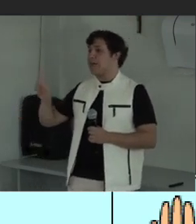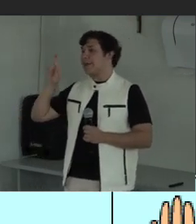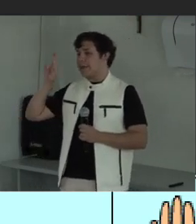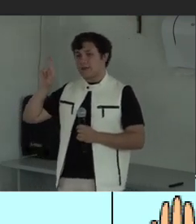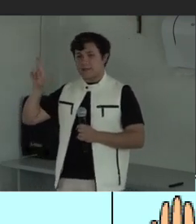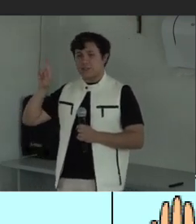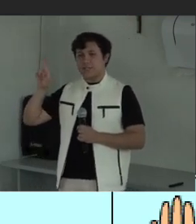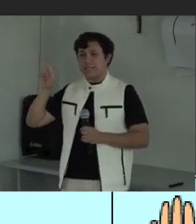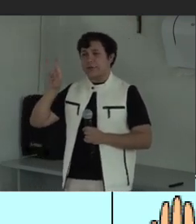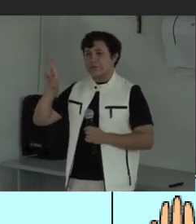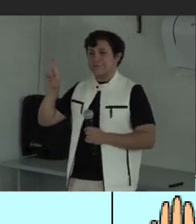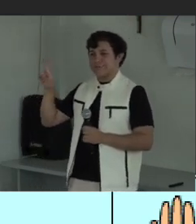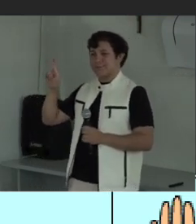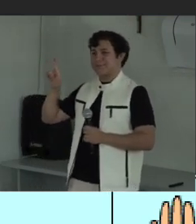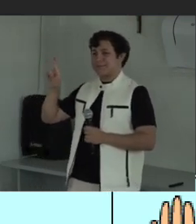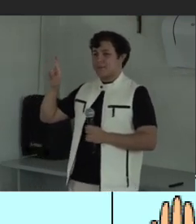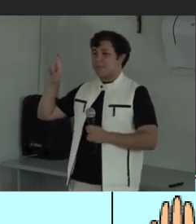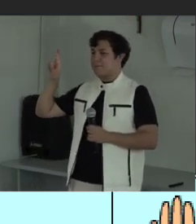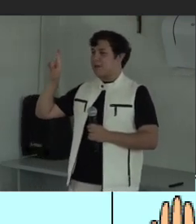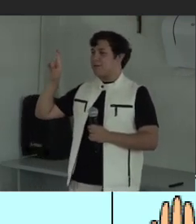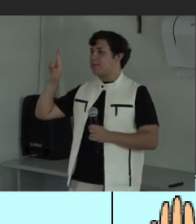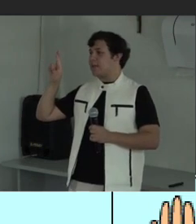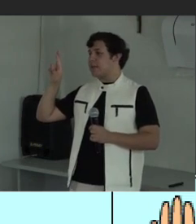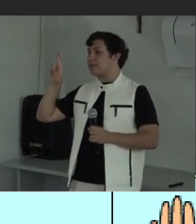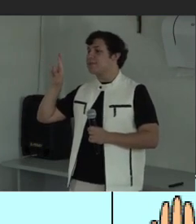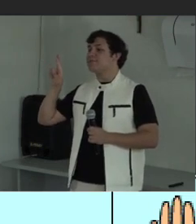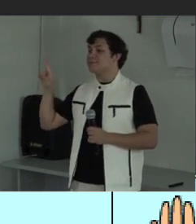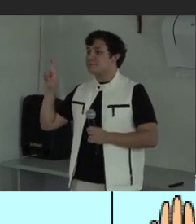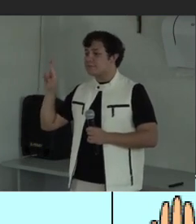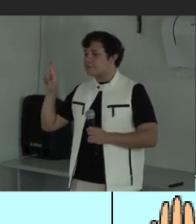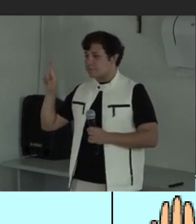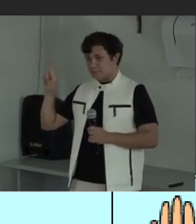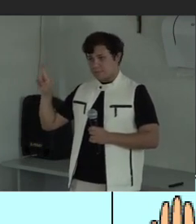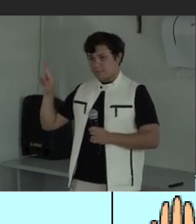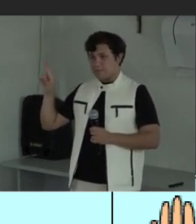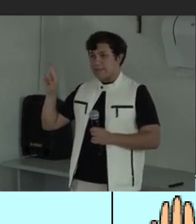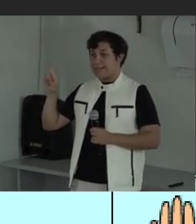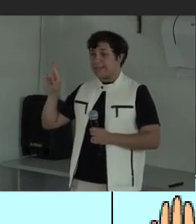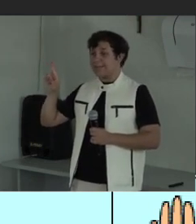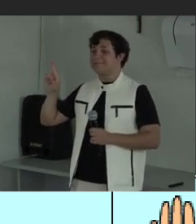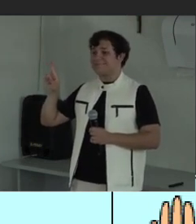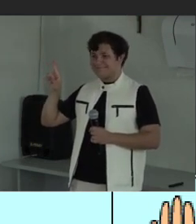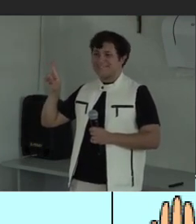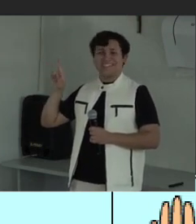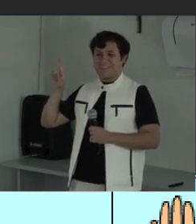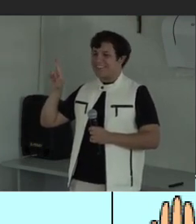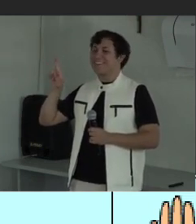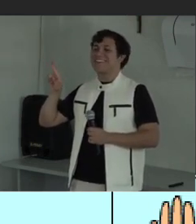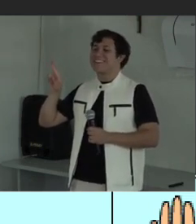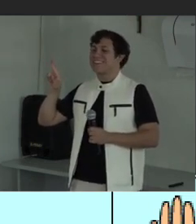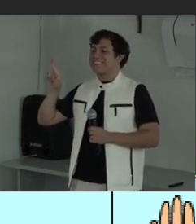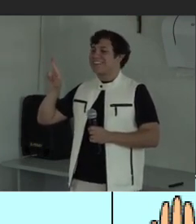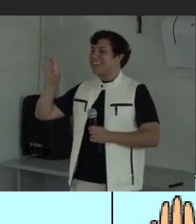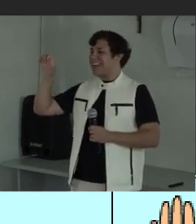R, haciendo changuitos. Palma hacia adelante. R, está bien.